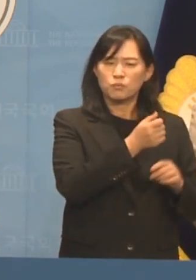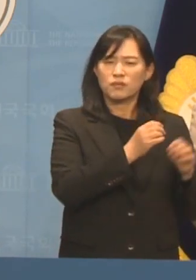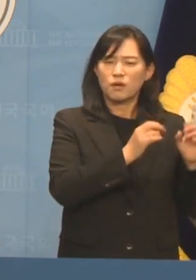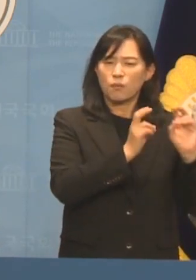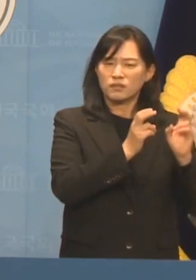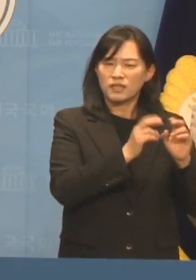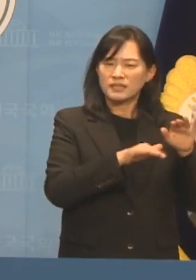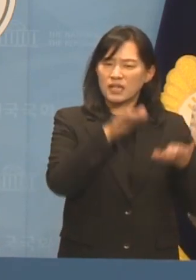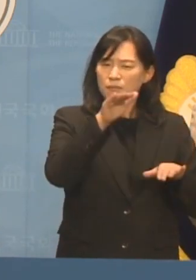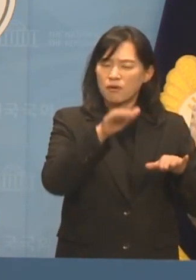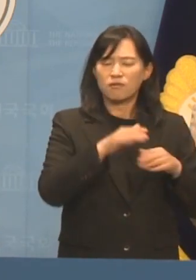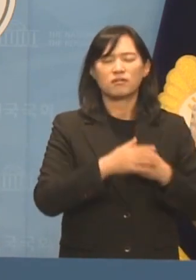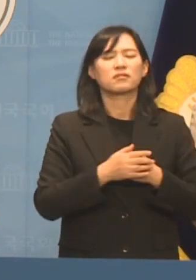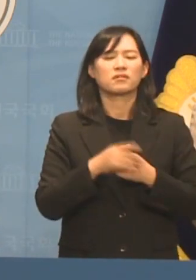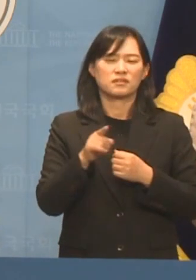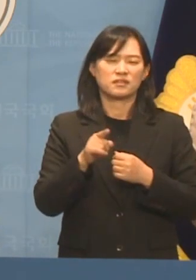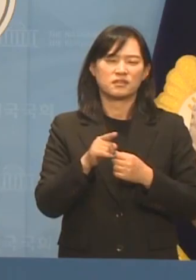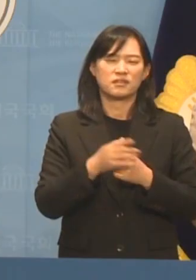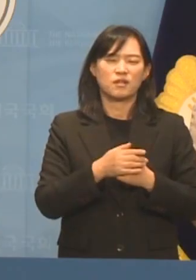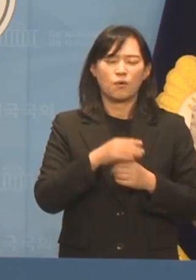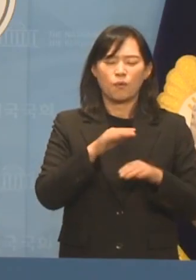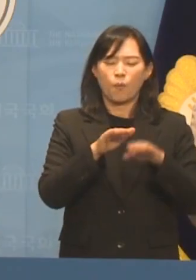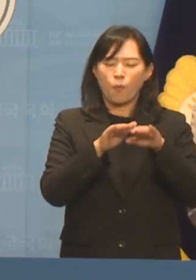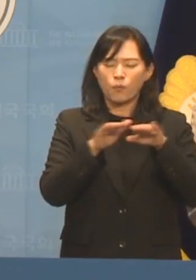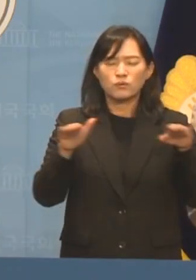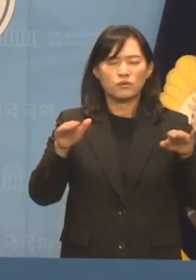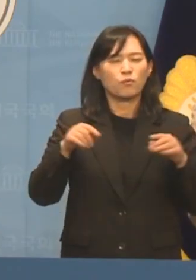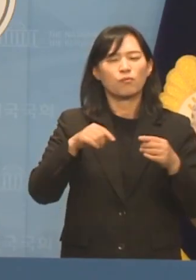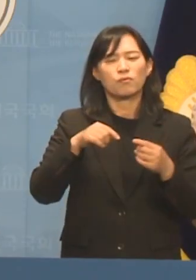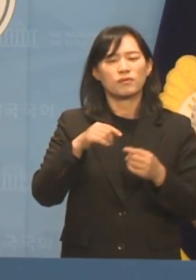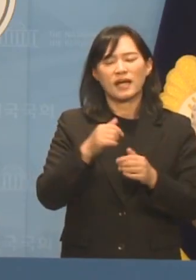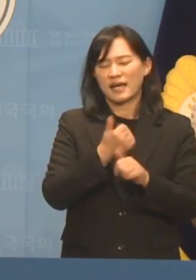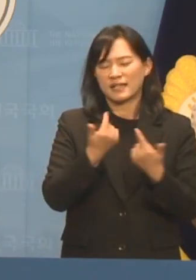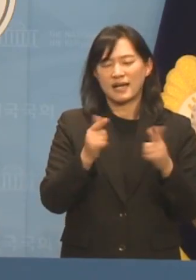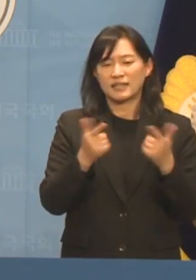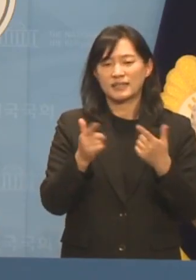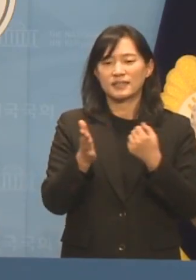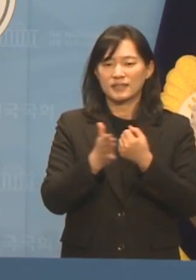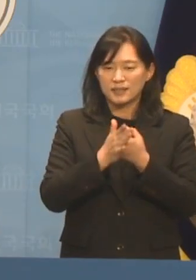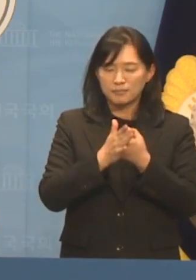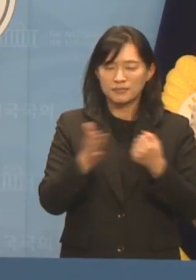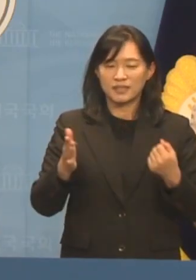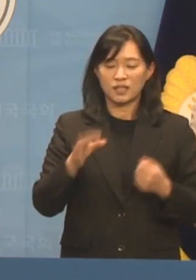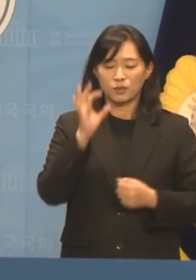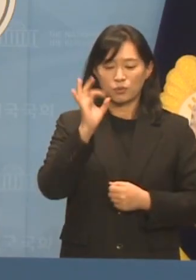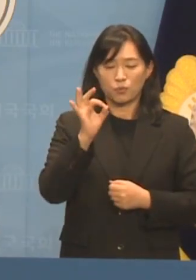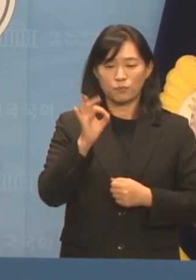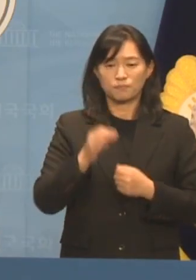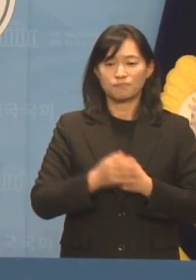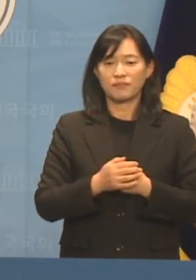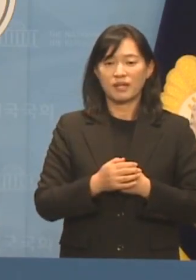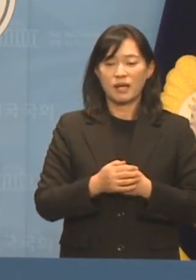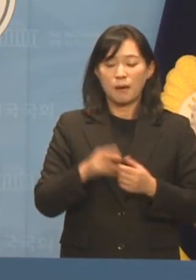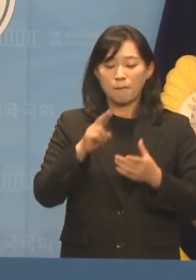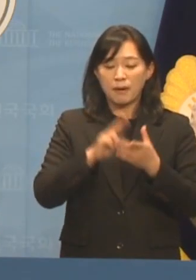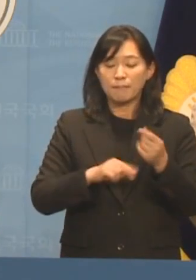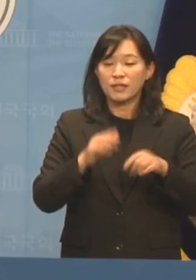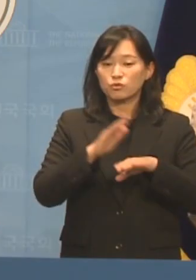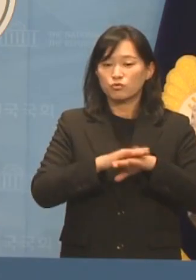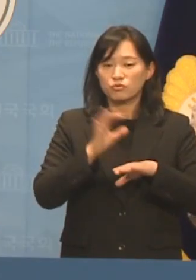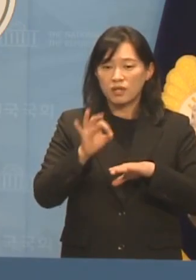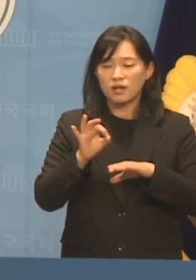것들은 전형적인 불공정 행위 유형이기 때문에 공정거래위원회가 조사를 해서 이렇게 대금 지급 판매 수수료 정산